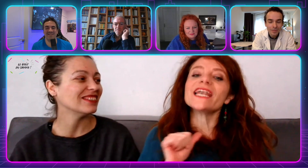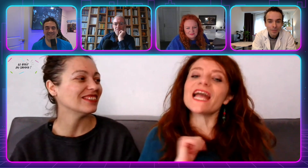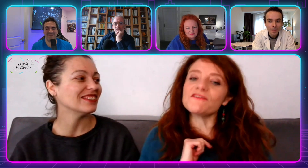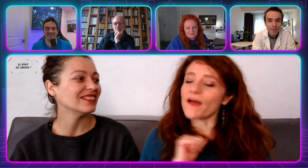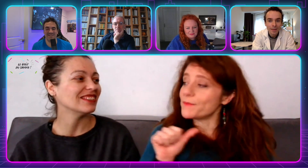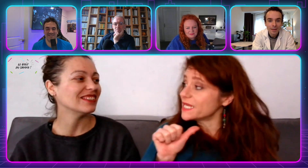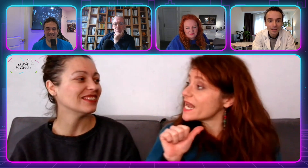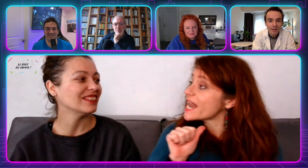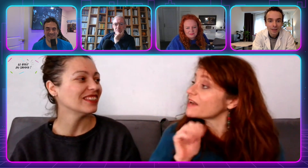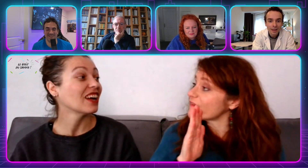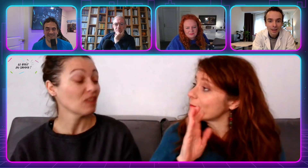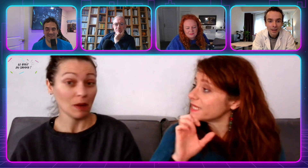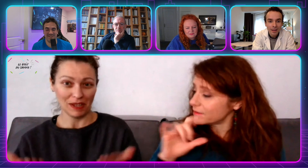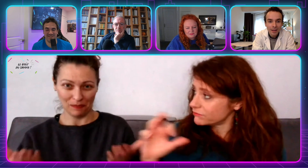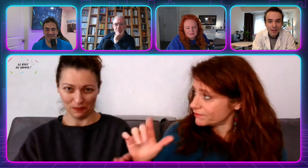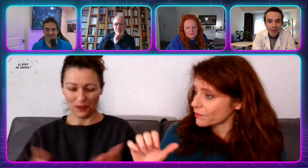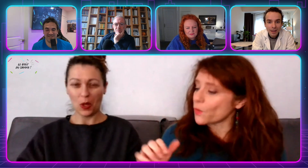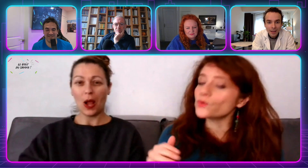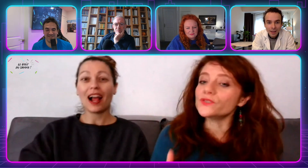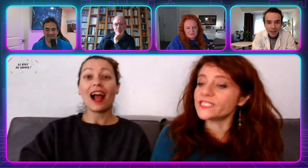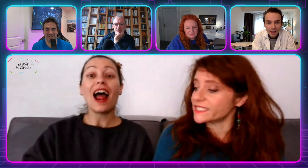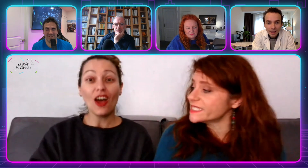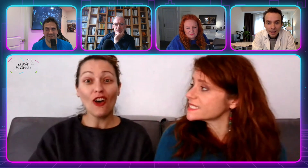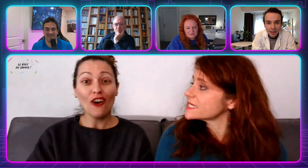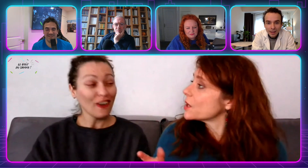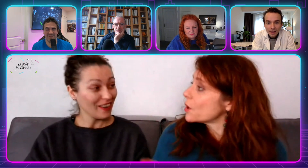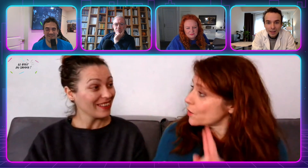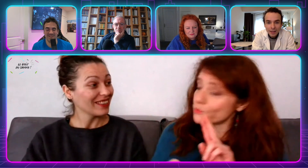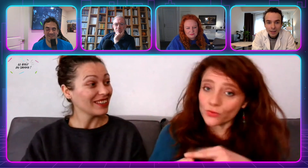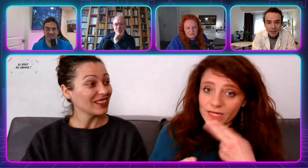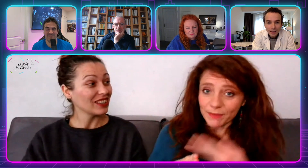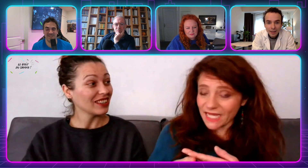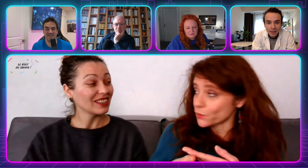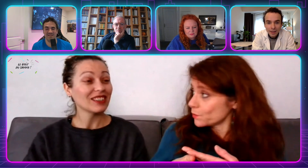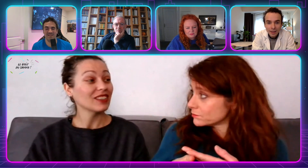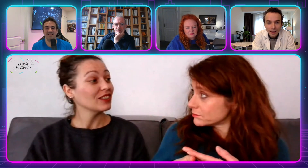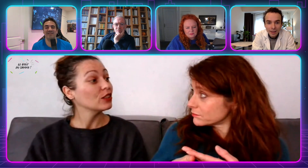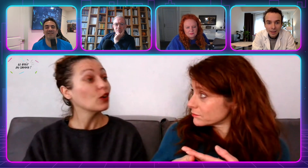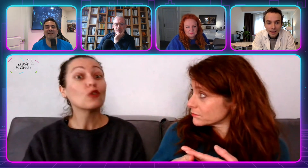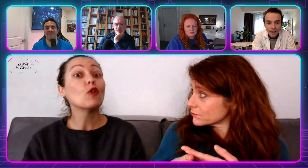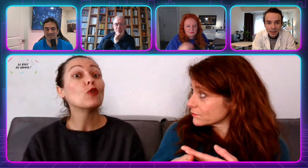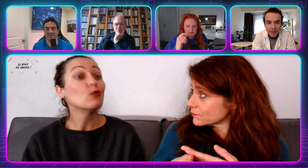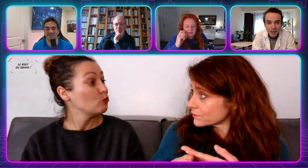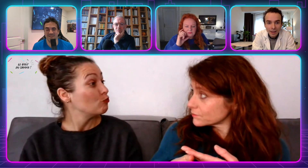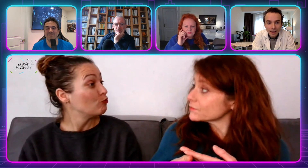Alors, déjà, l'alphabet. L'alphabet. On l'utilise pour les prénoms,